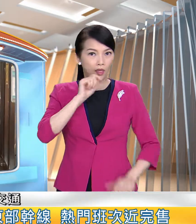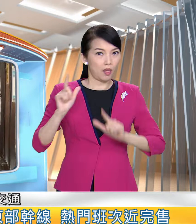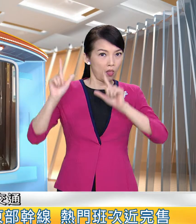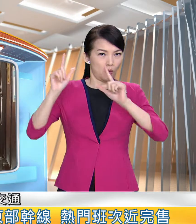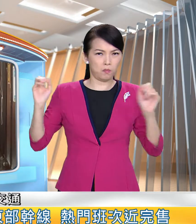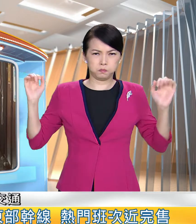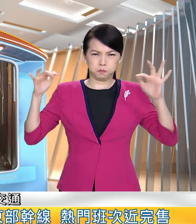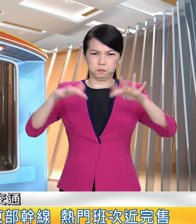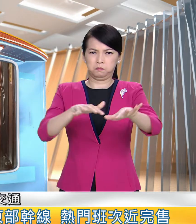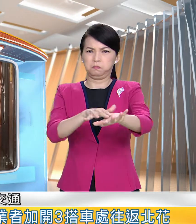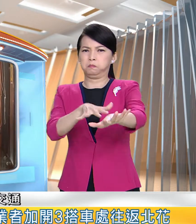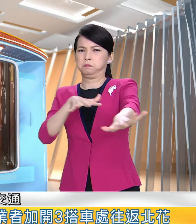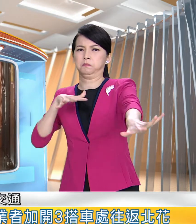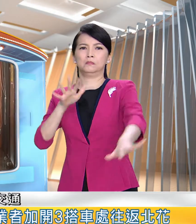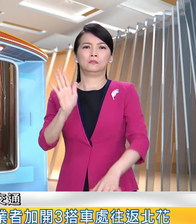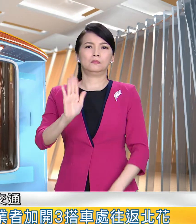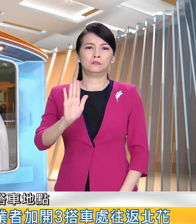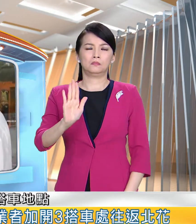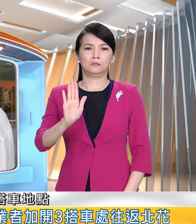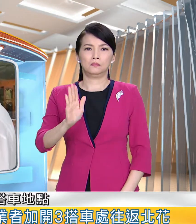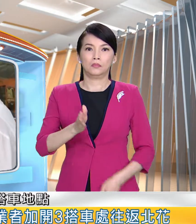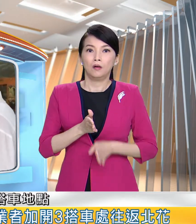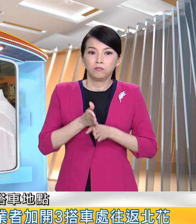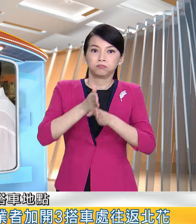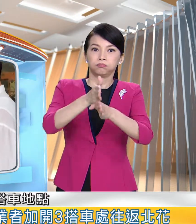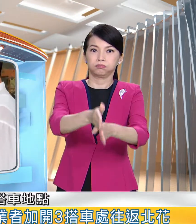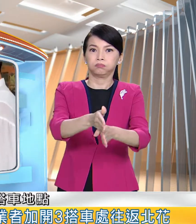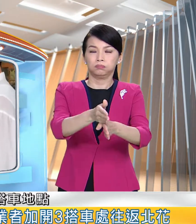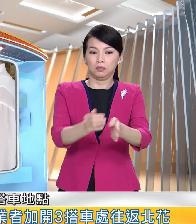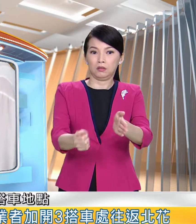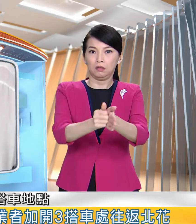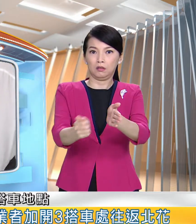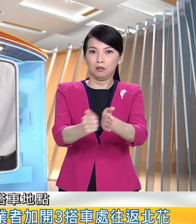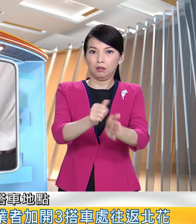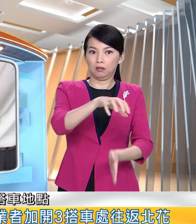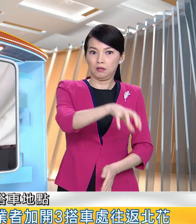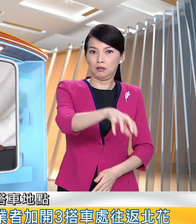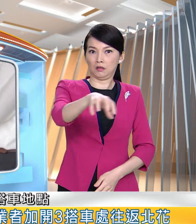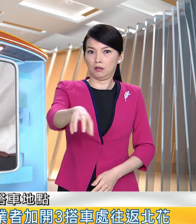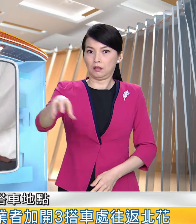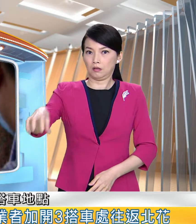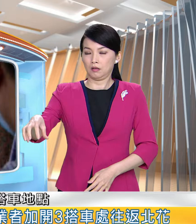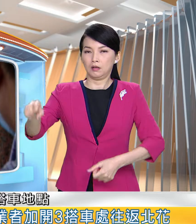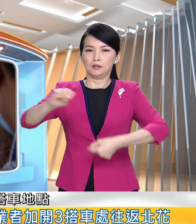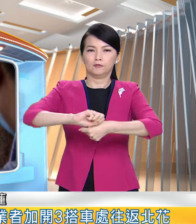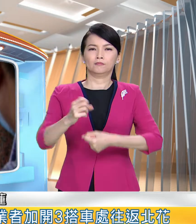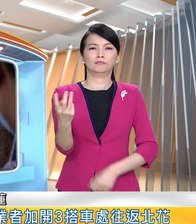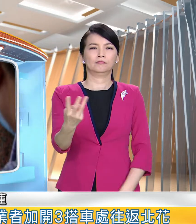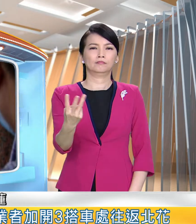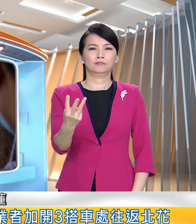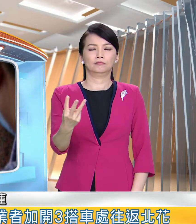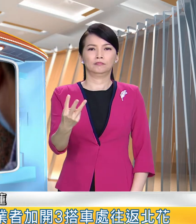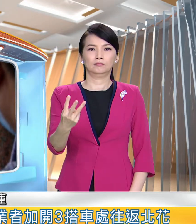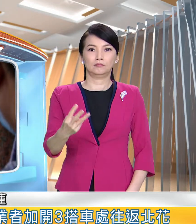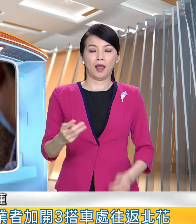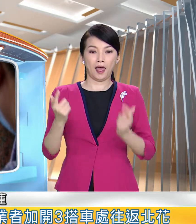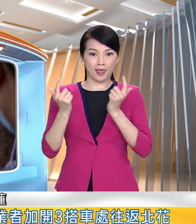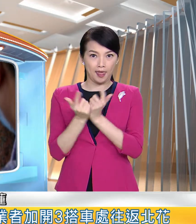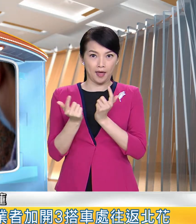莲的交通，客运也加开三个搭车地点来往返台北与花莲。